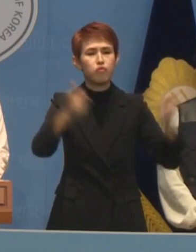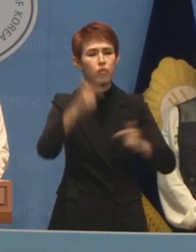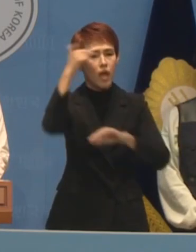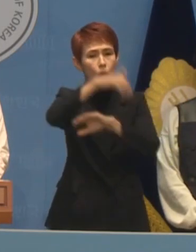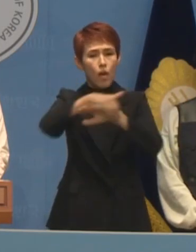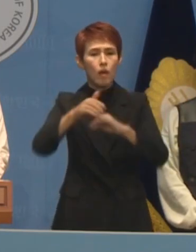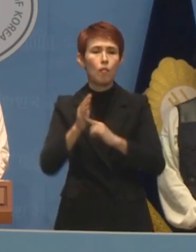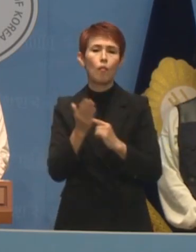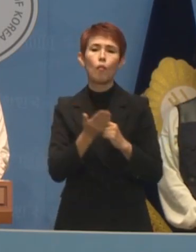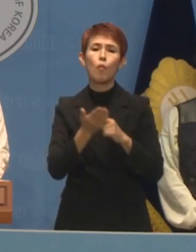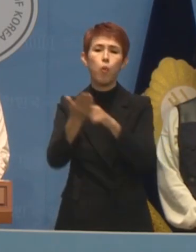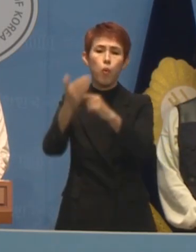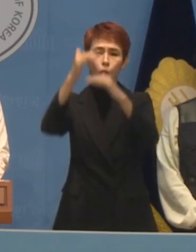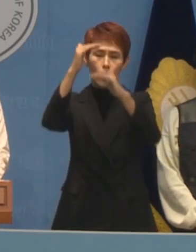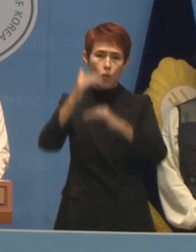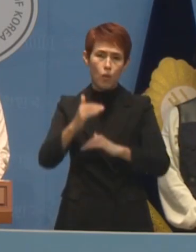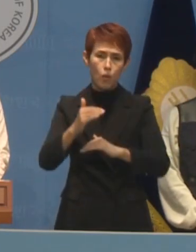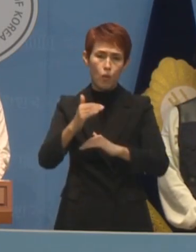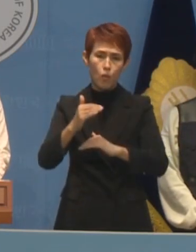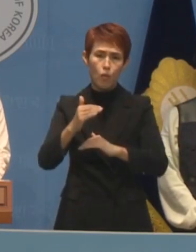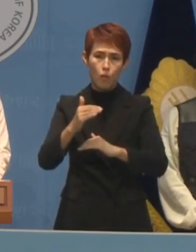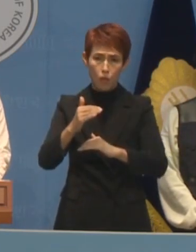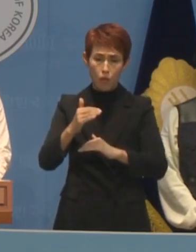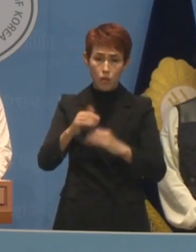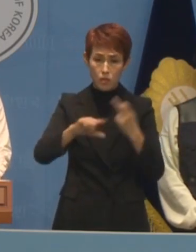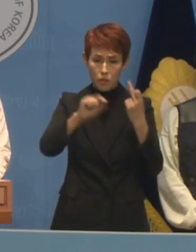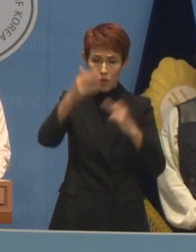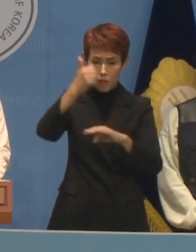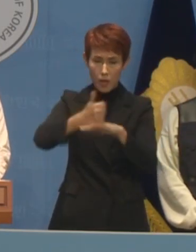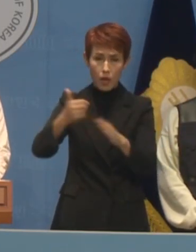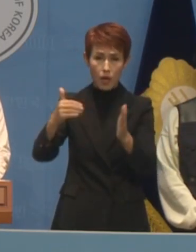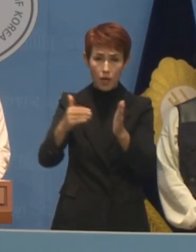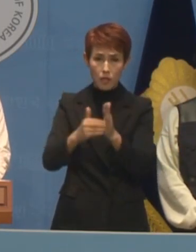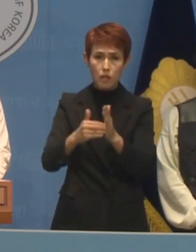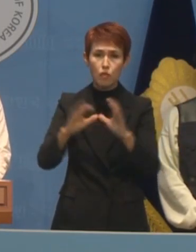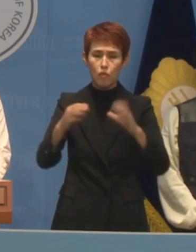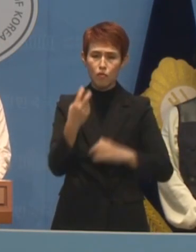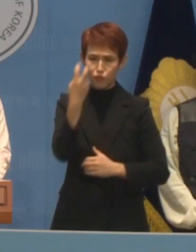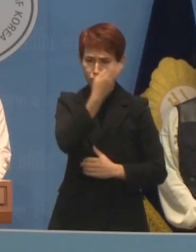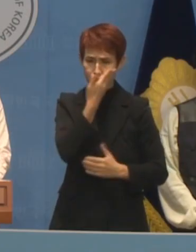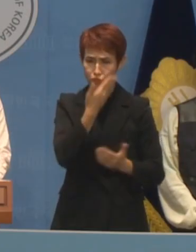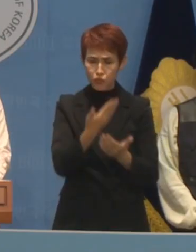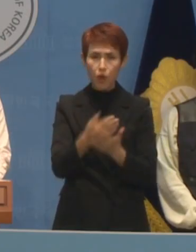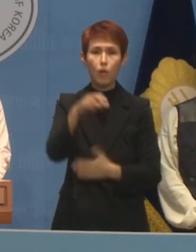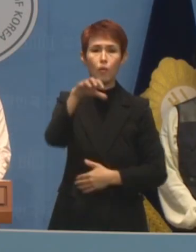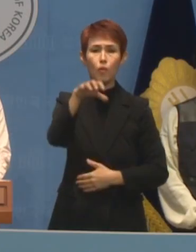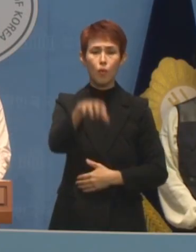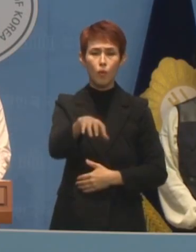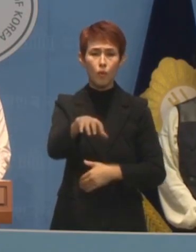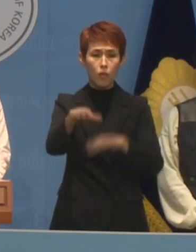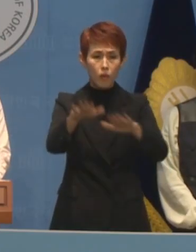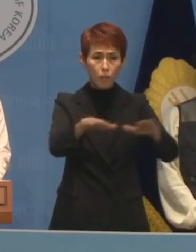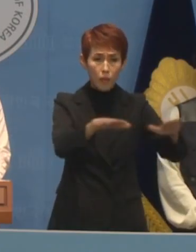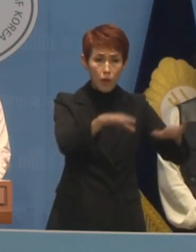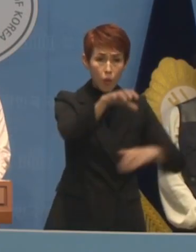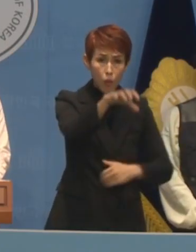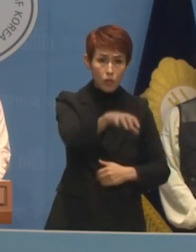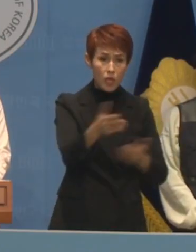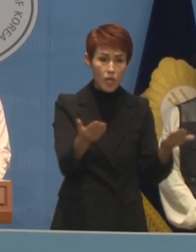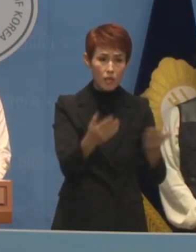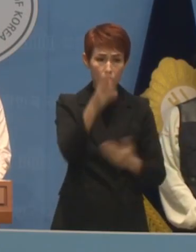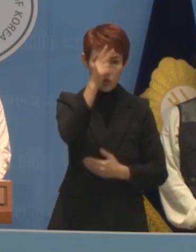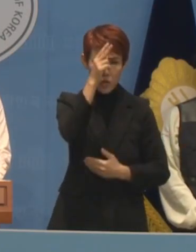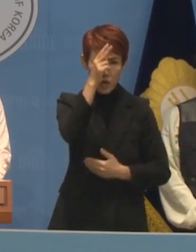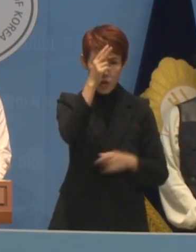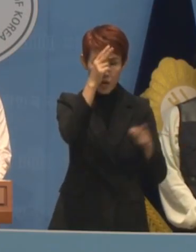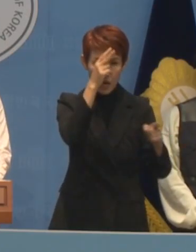지방청 하달 협조 공문 등을 통해 연말까지 국가보안의 주요 시설이자 국가안보의 관문인 항만에서 근무하는